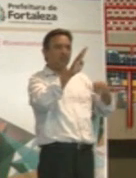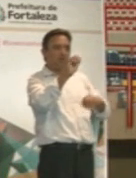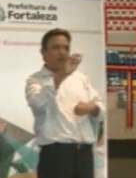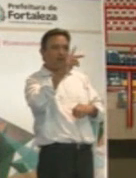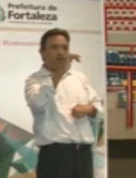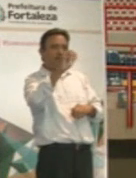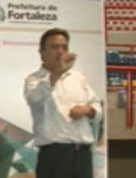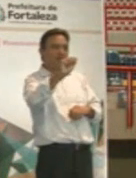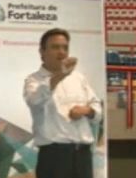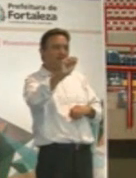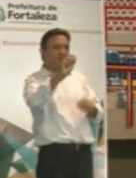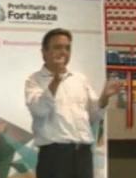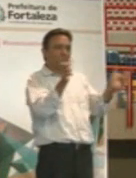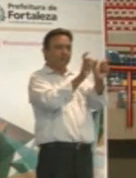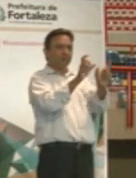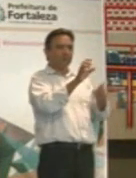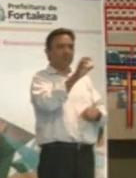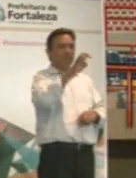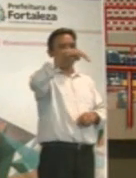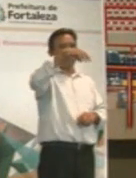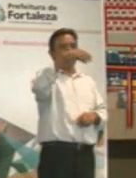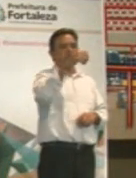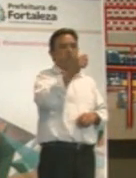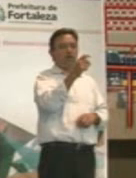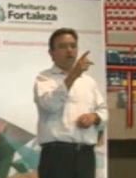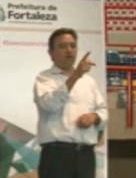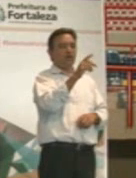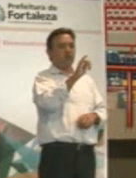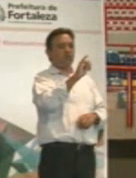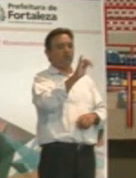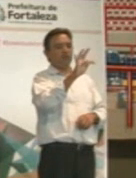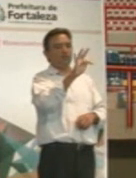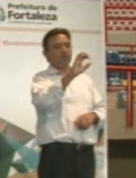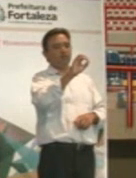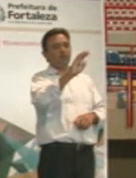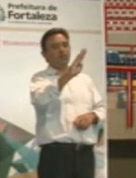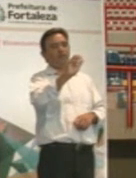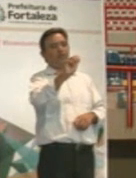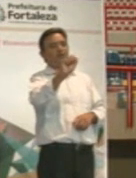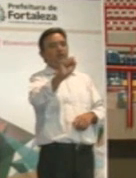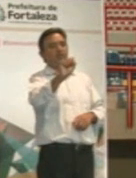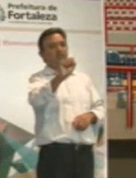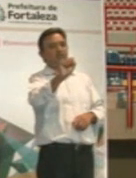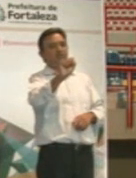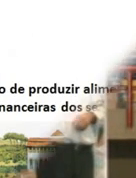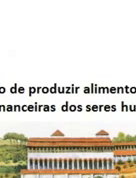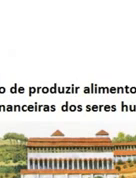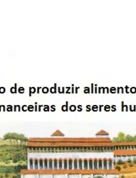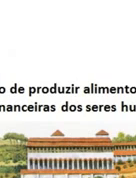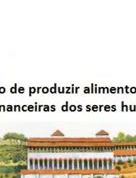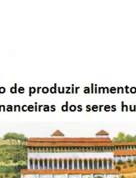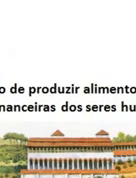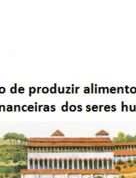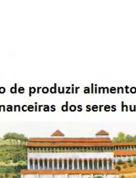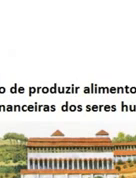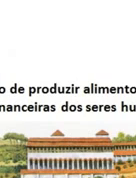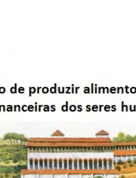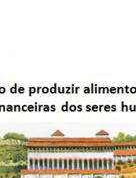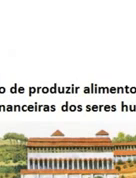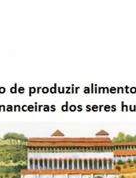Tranquilo, pessoal? Ok? Questão falou, a nova fronteira agrícola brasileira, você já vai levando isso aí para o